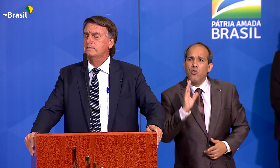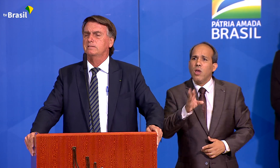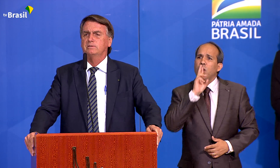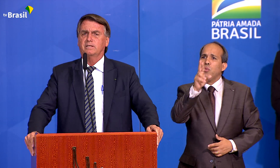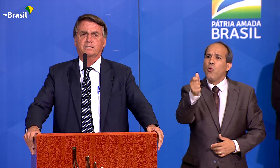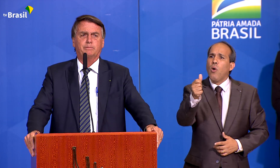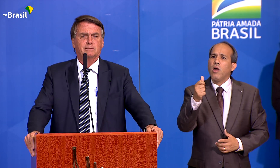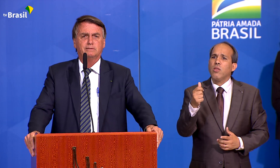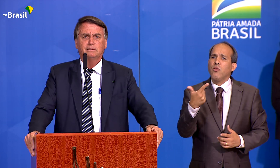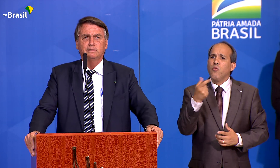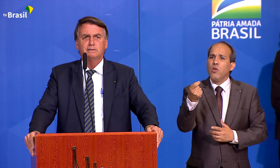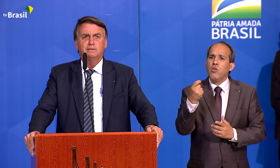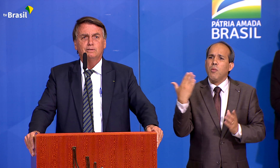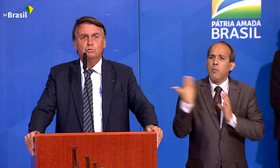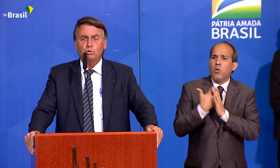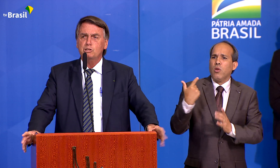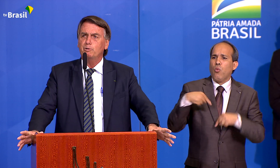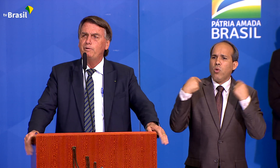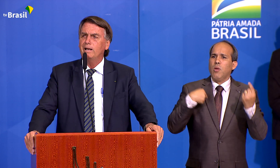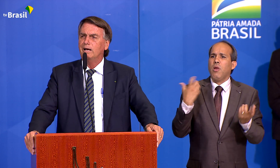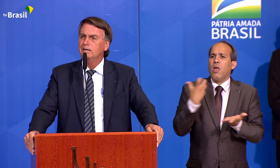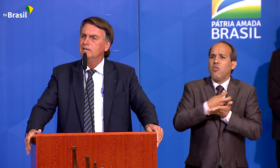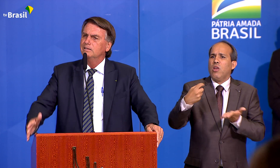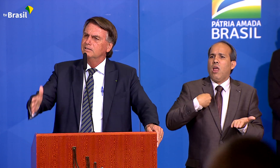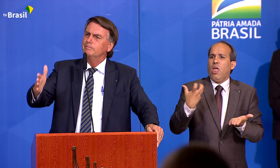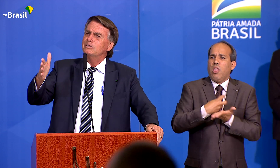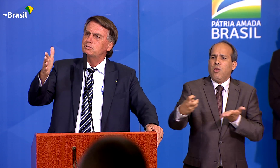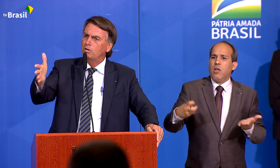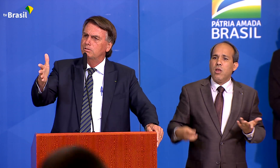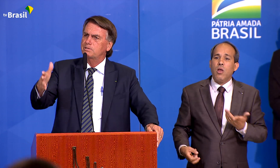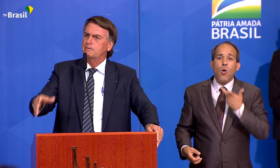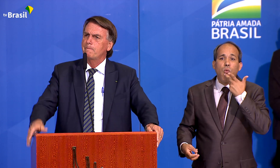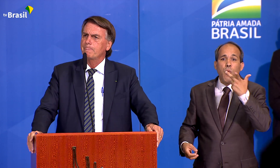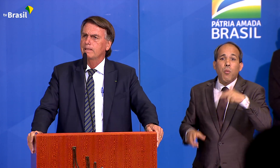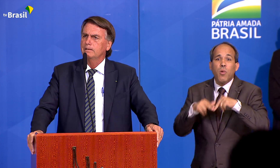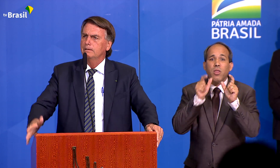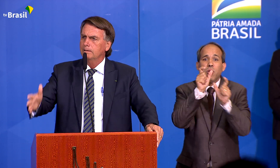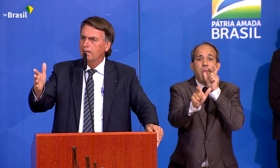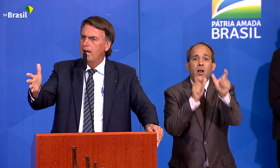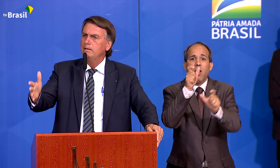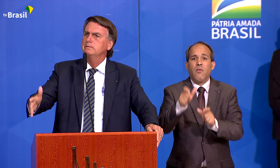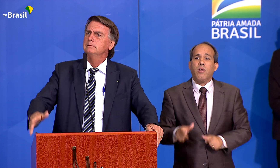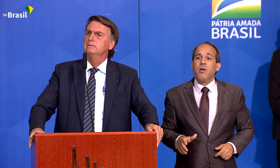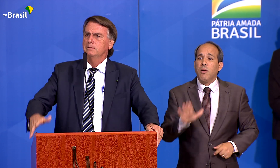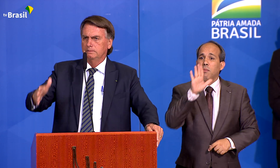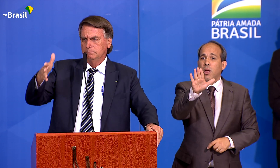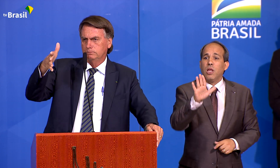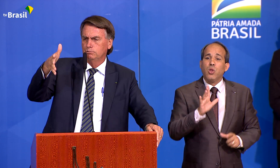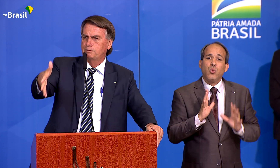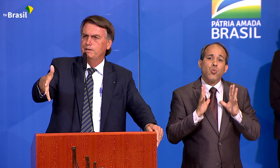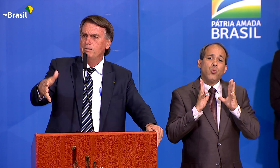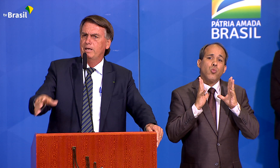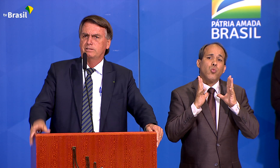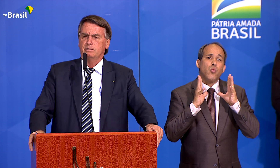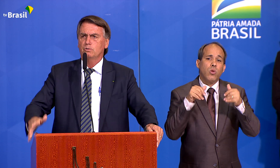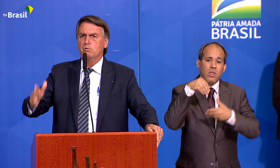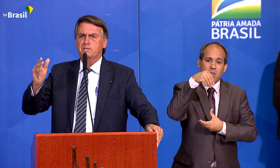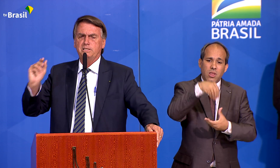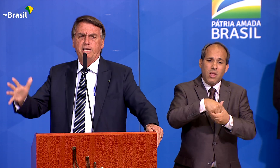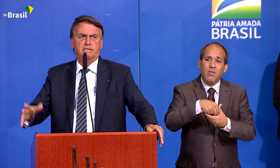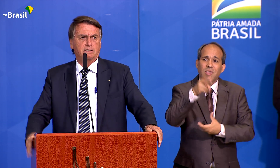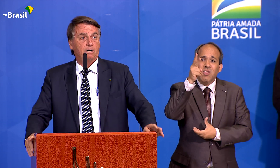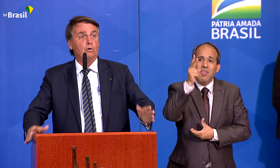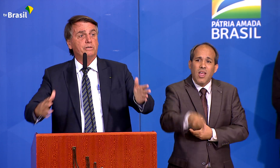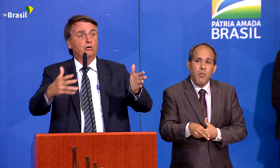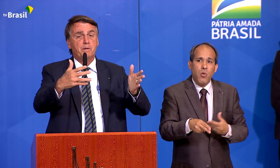20 processo que as ação da câmera todos por falar mas todos lá no finalmente